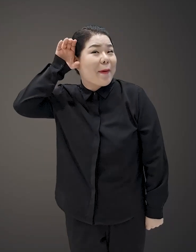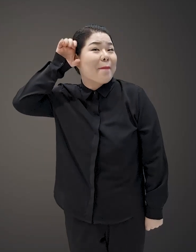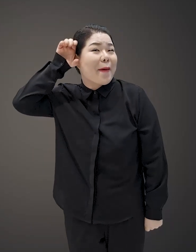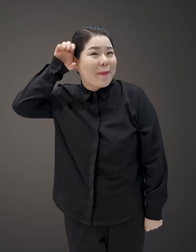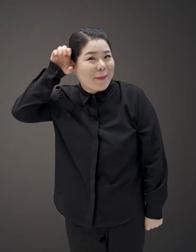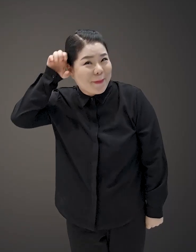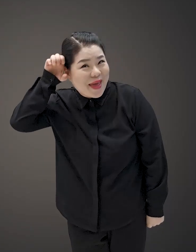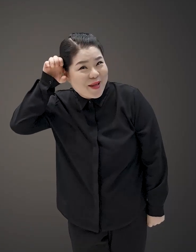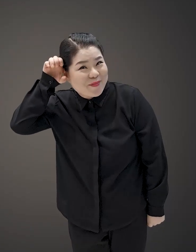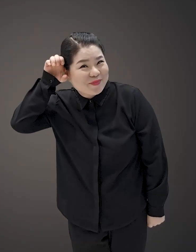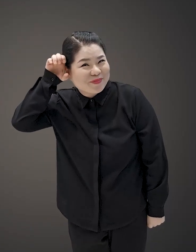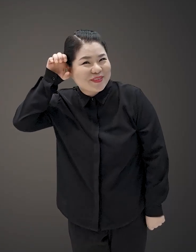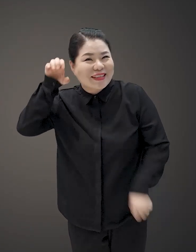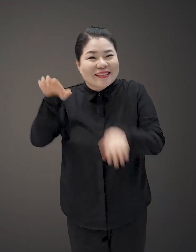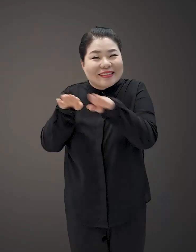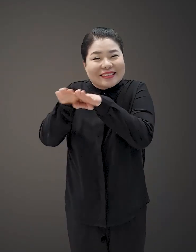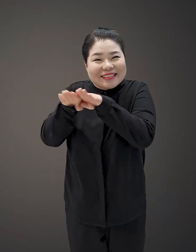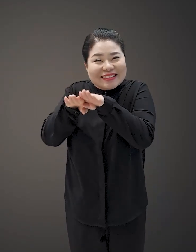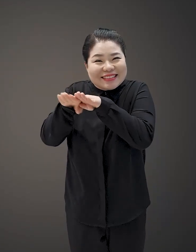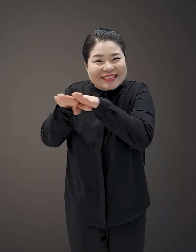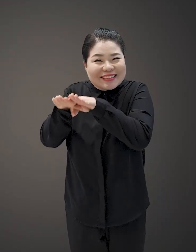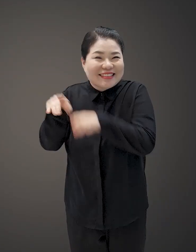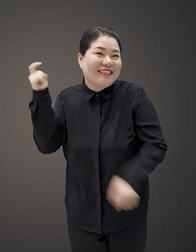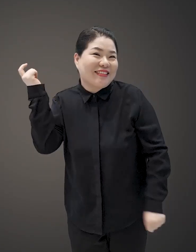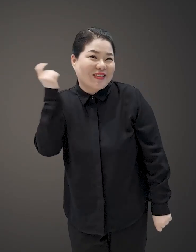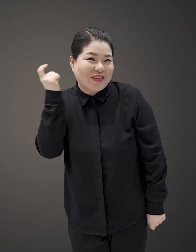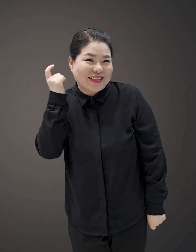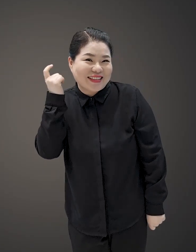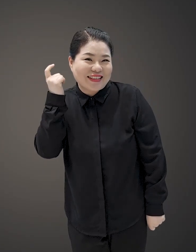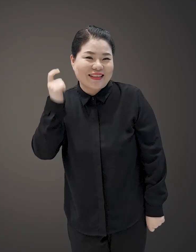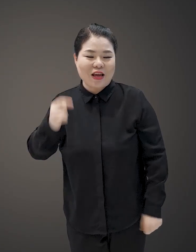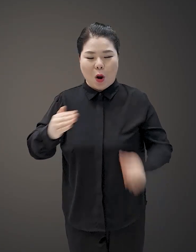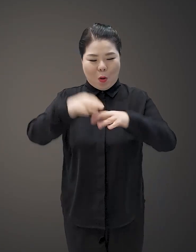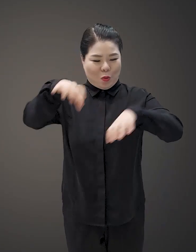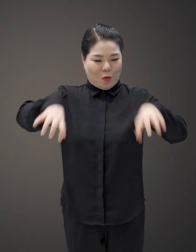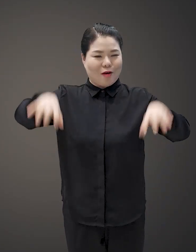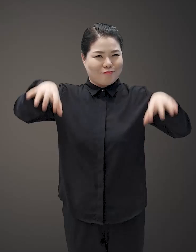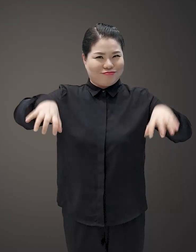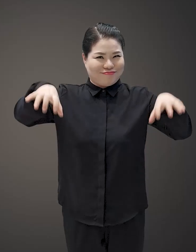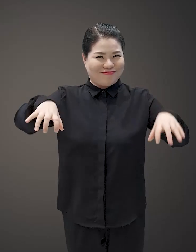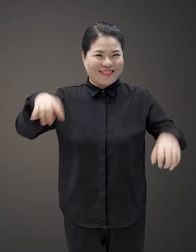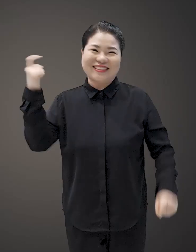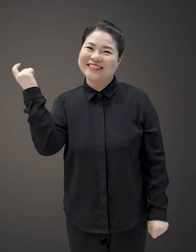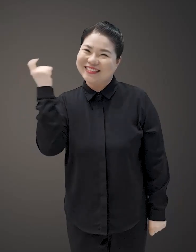매행 맴맴맴 츠츠츠츠츠츠